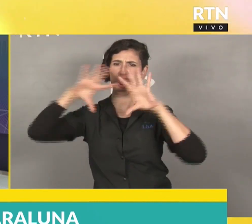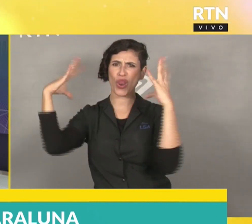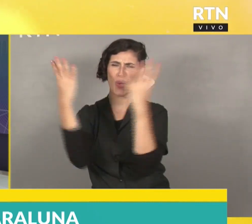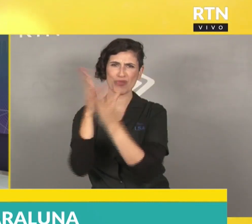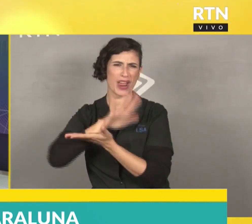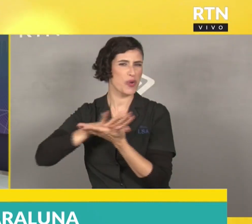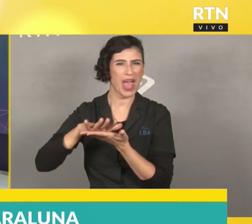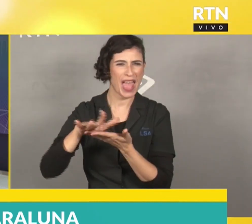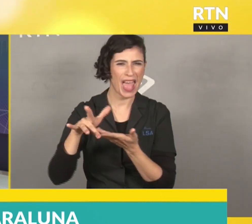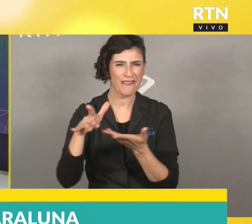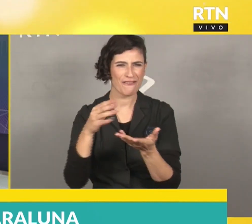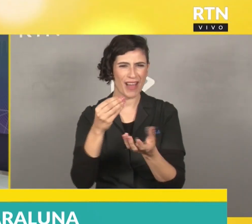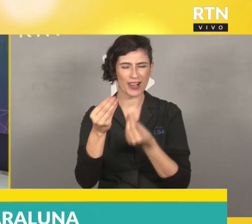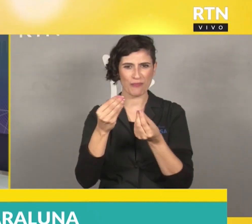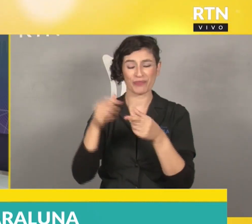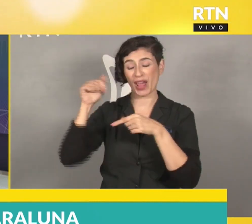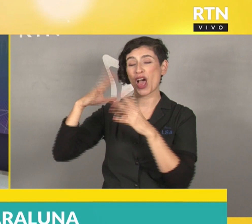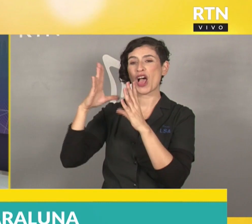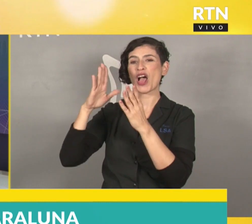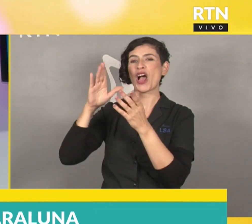nueva que se va a dar ahora en Aries